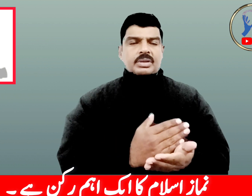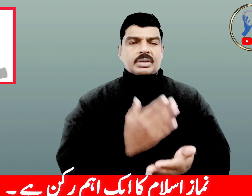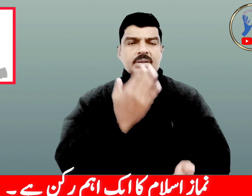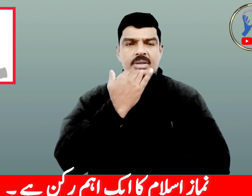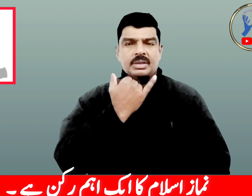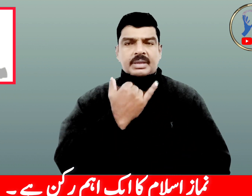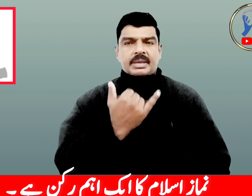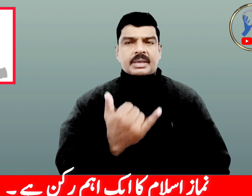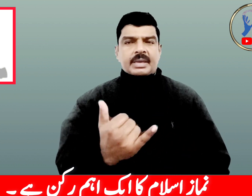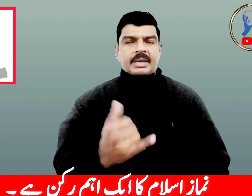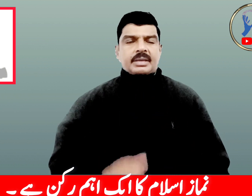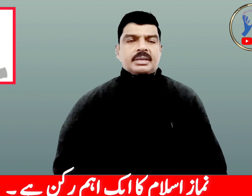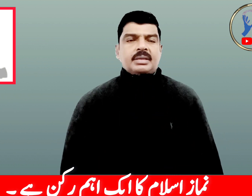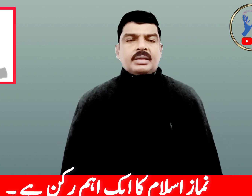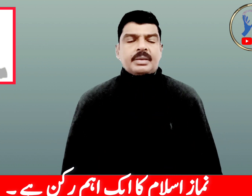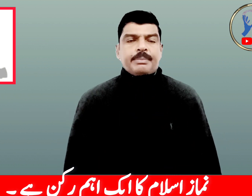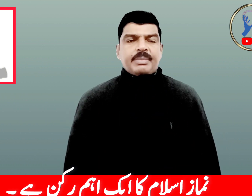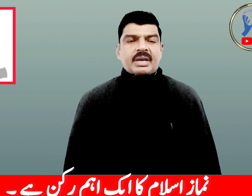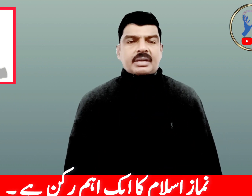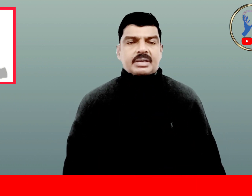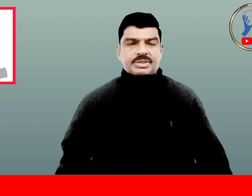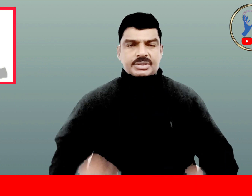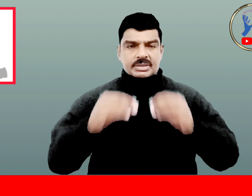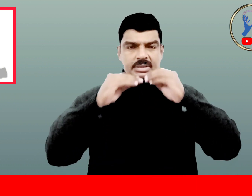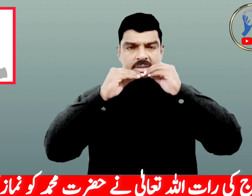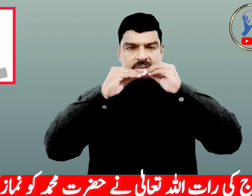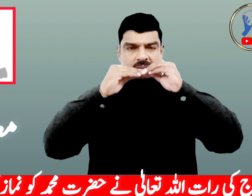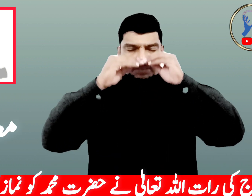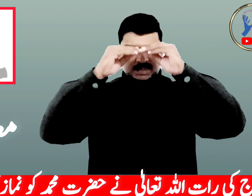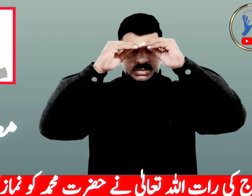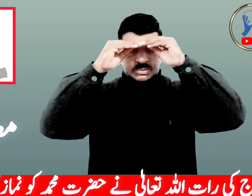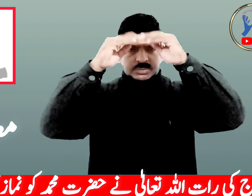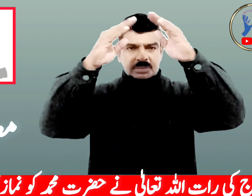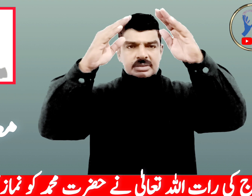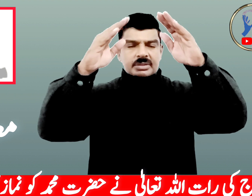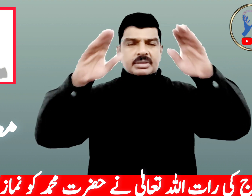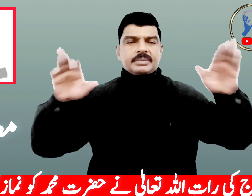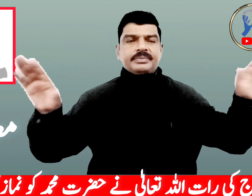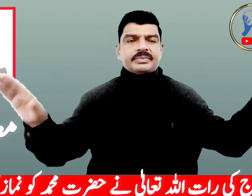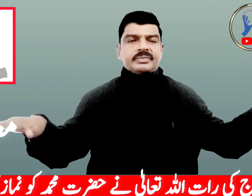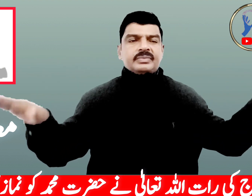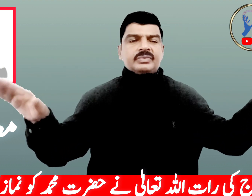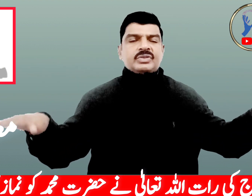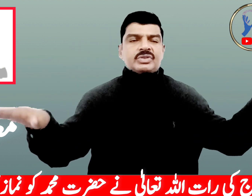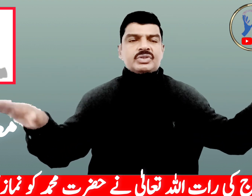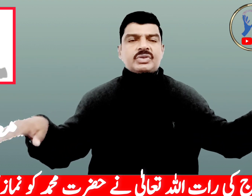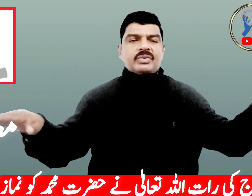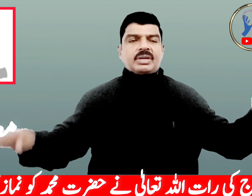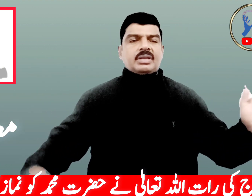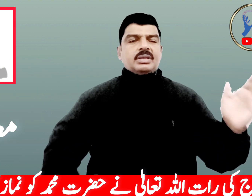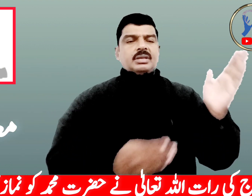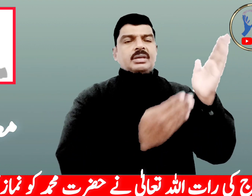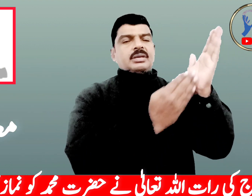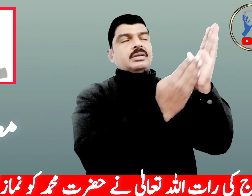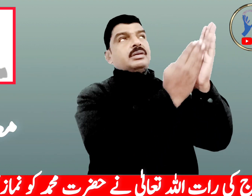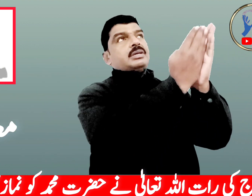رکن ہے۔ معراج، حضرت محمد صلی اللہ علیہ وسلم سواری